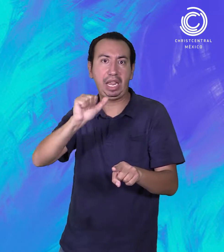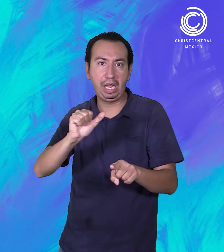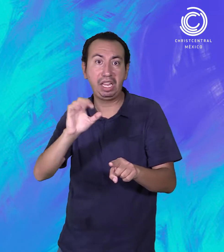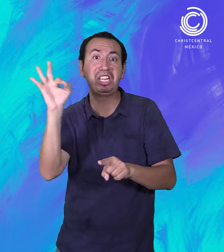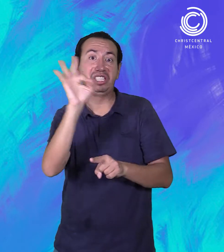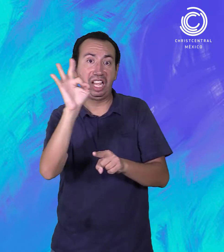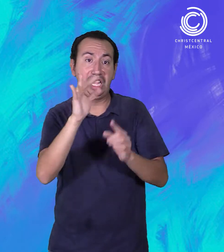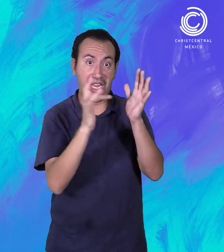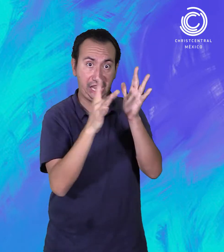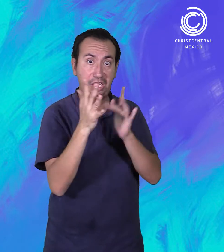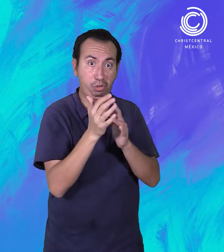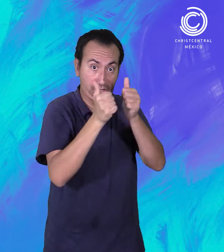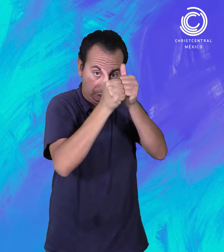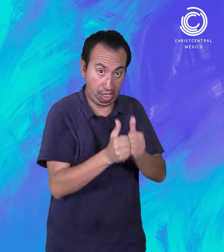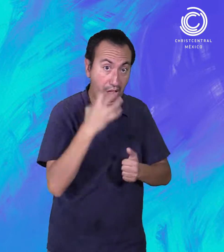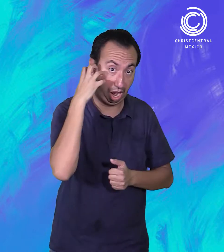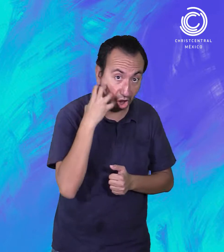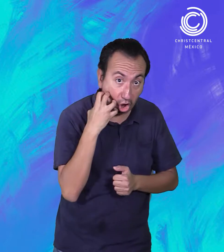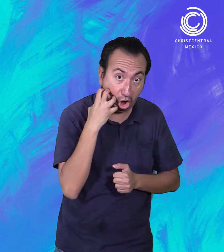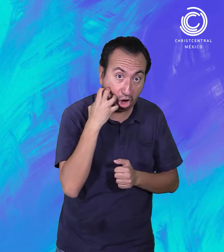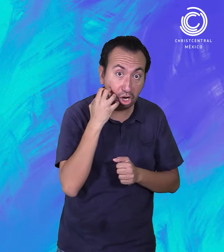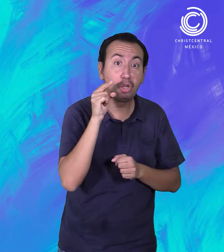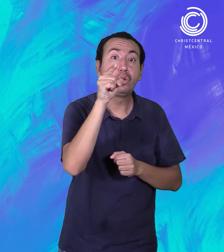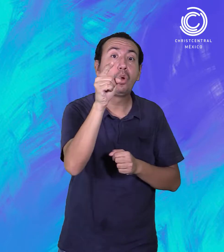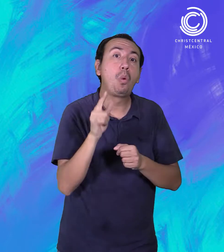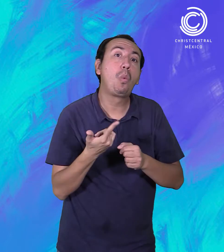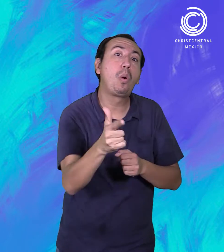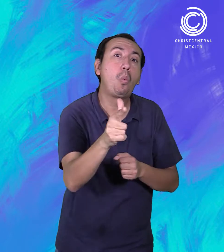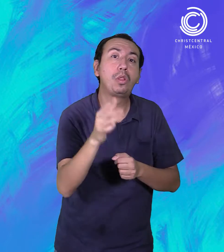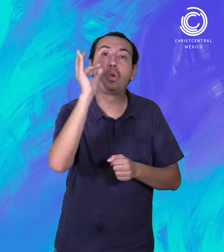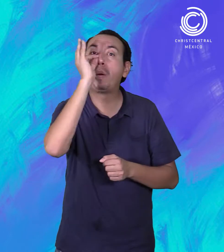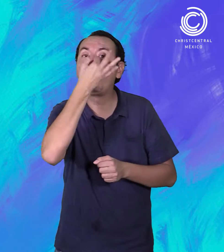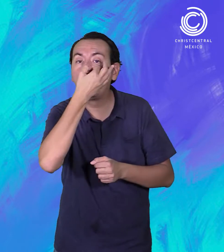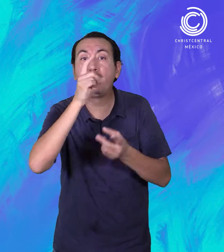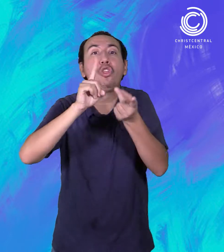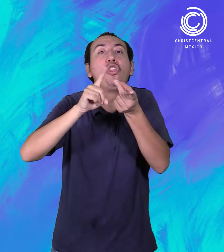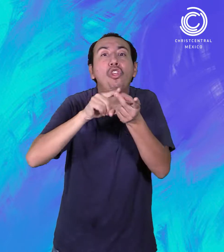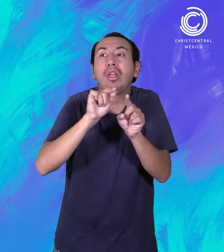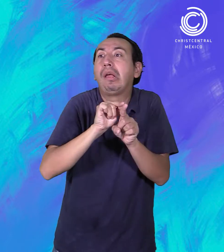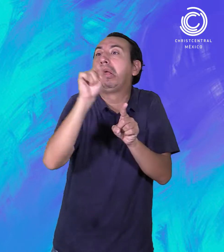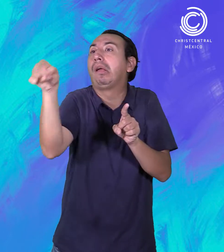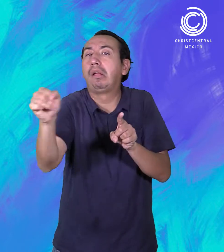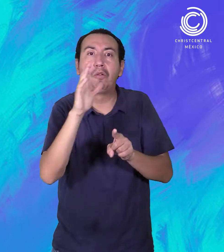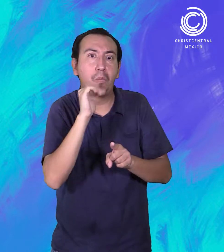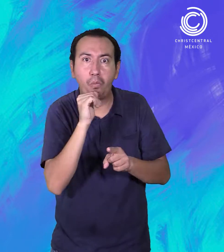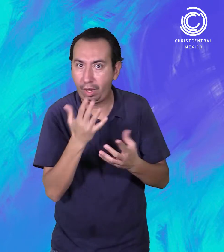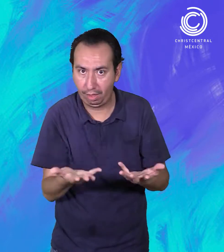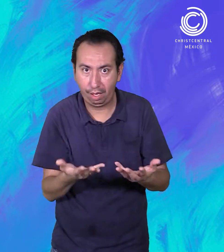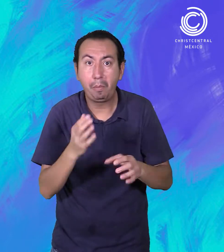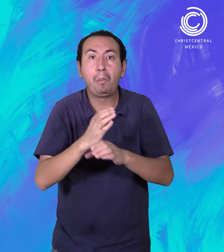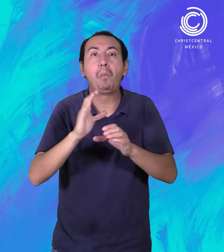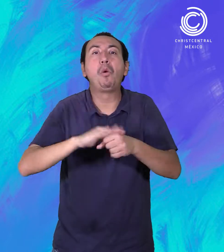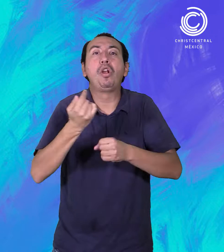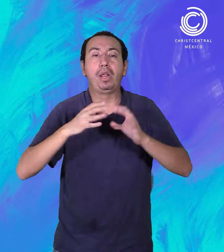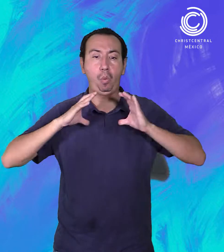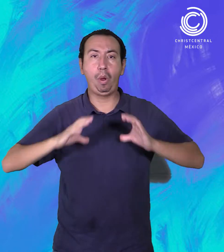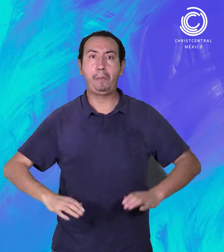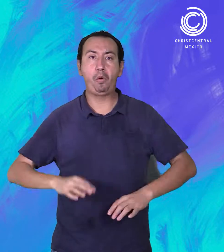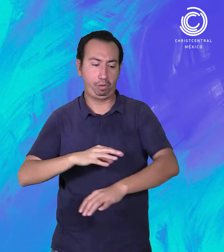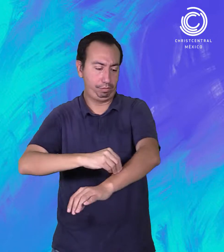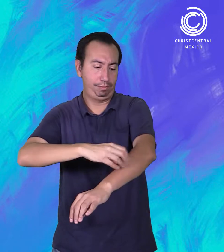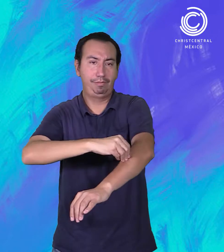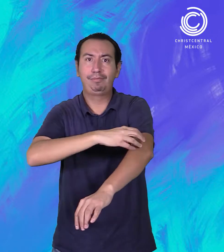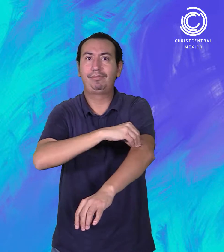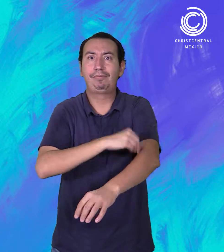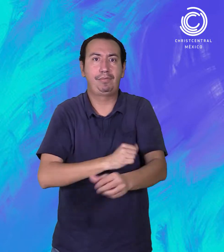esta ciudad, no podría estar con ustedes que nos están viendo en otra ciudad, no podría estar en otro país. Simplemente estaba